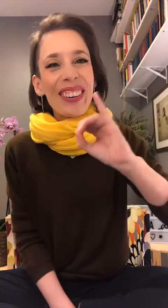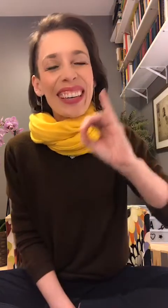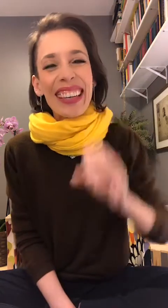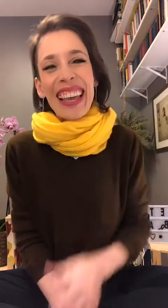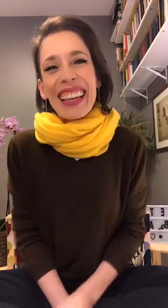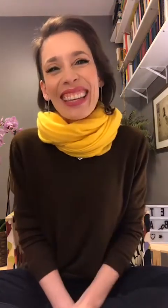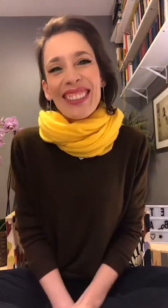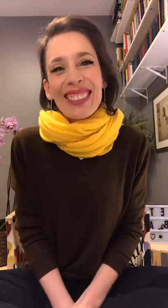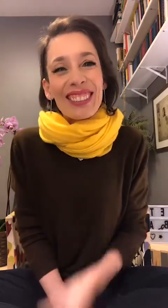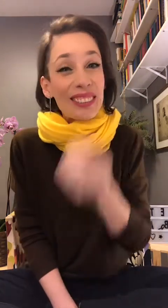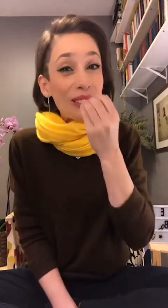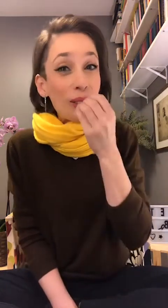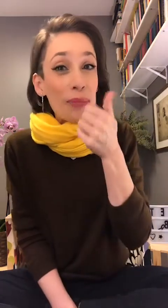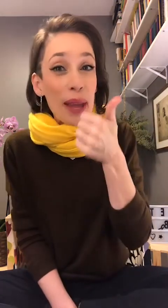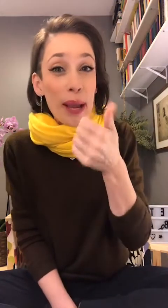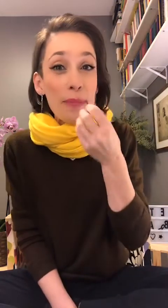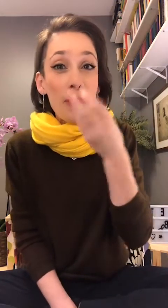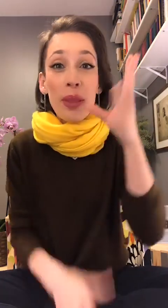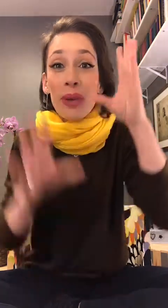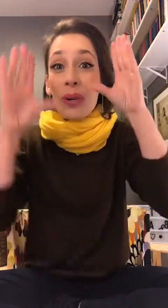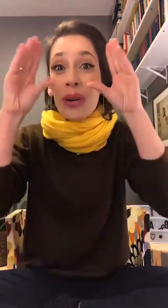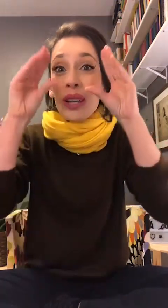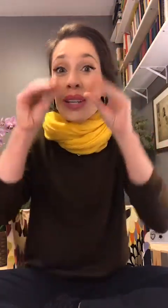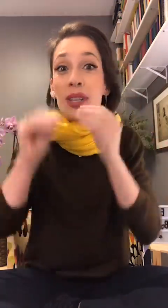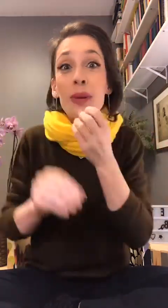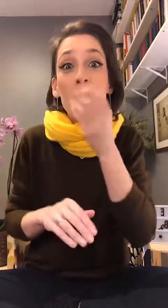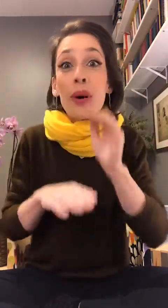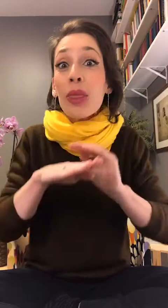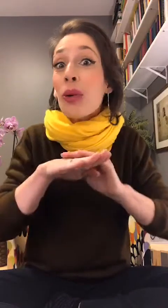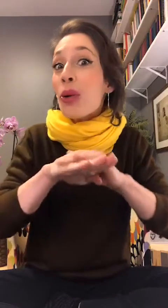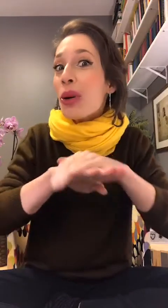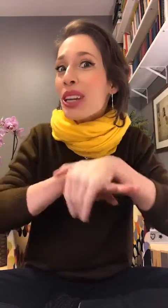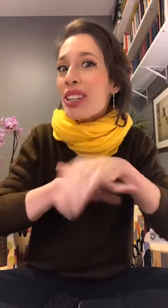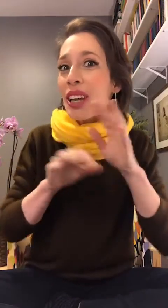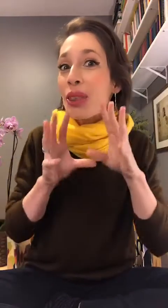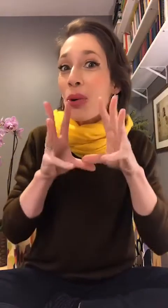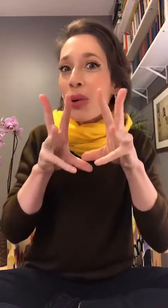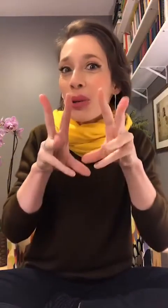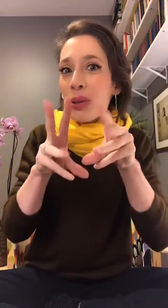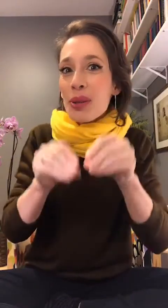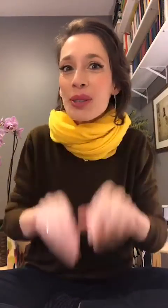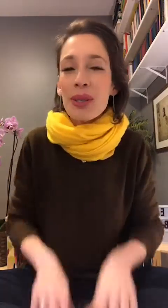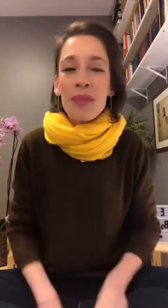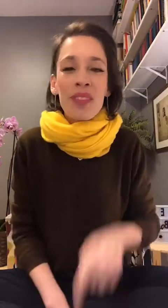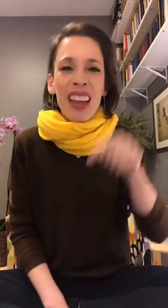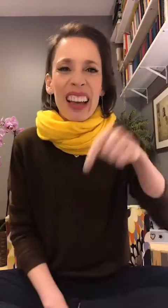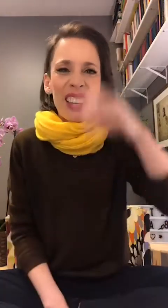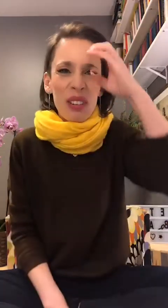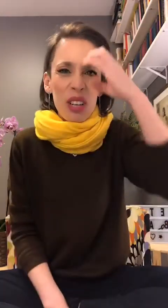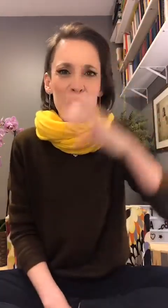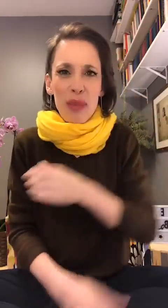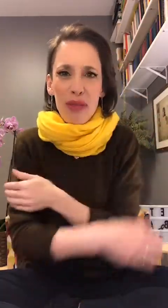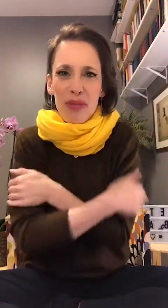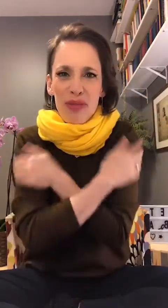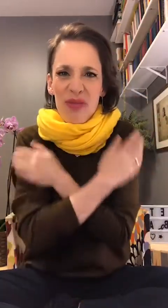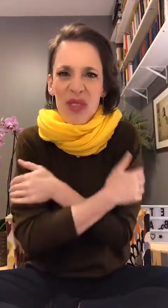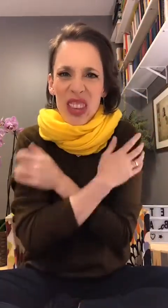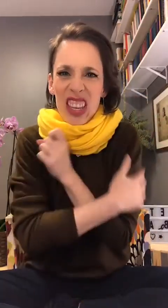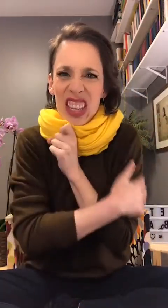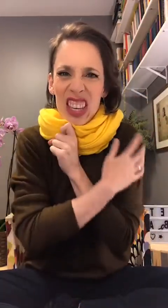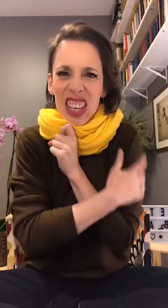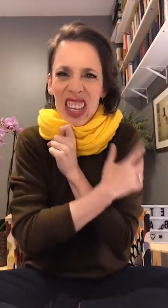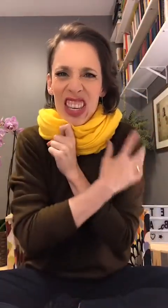Oi, oi, queridos, tudo bem? Boa noite a todos. Aqui em Curitiba,